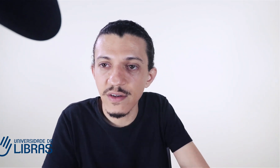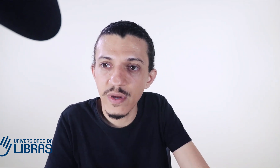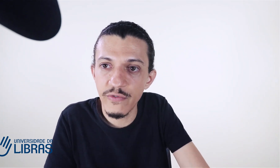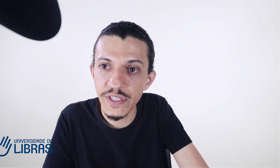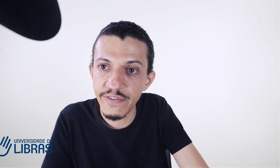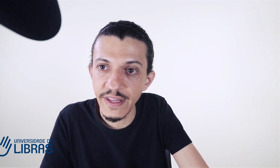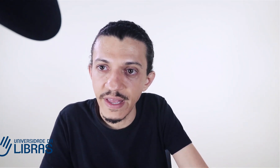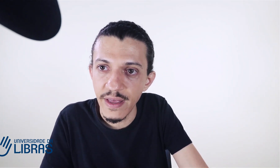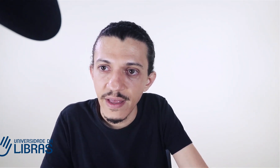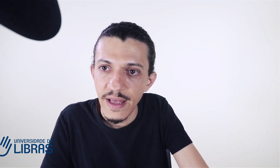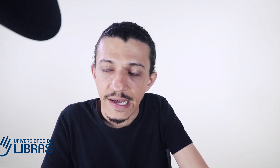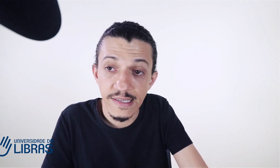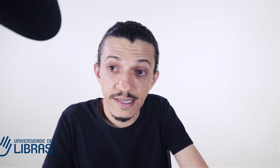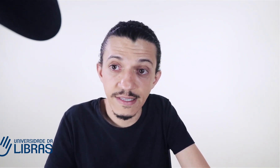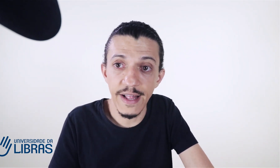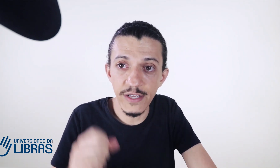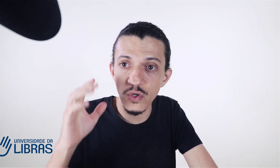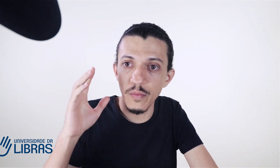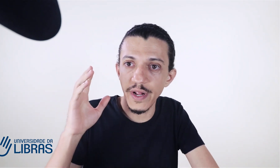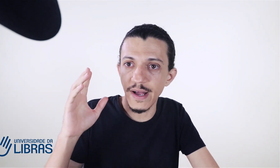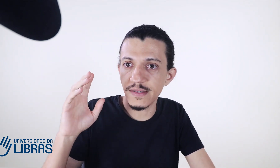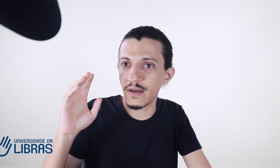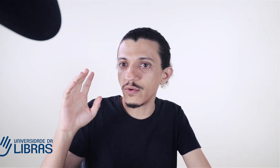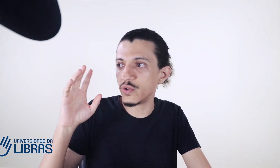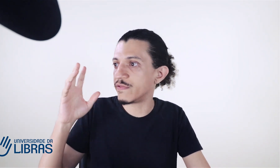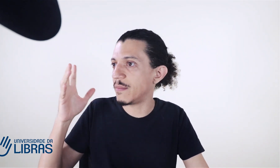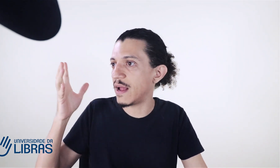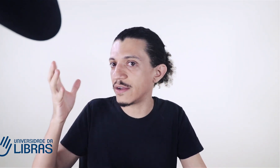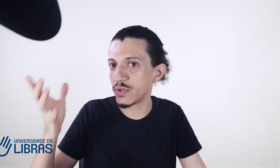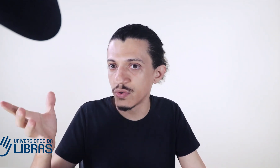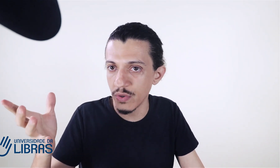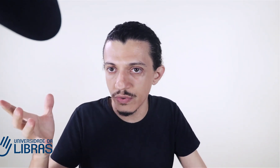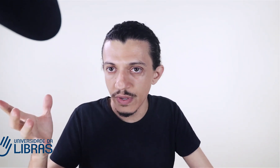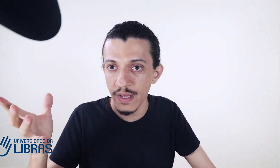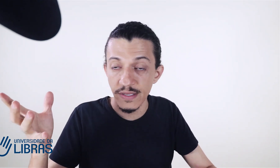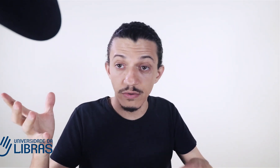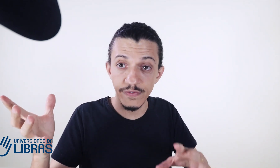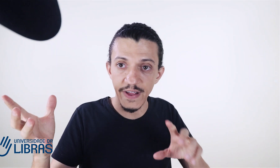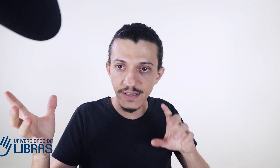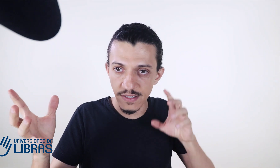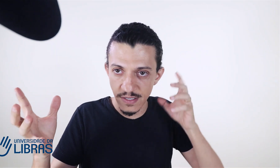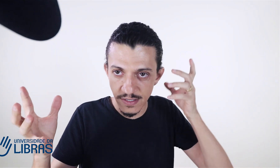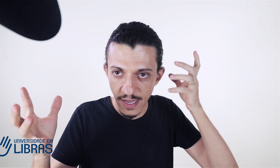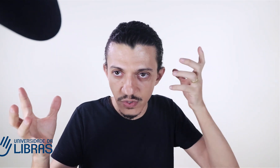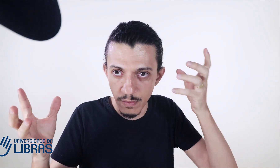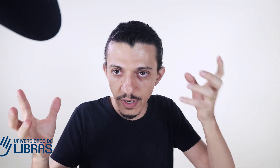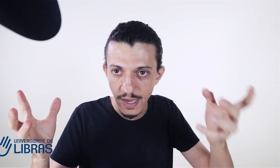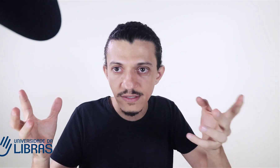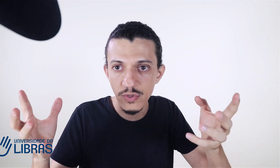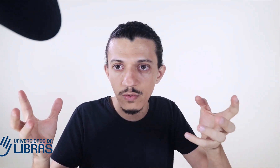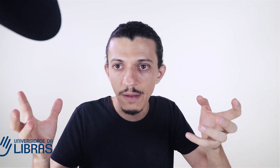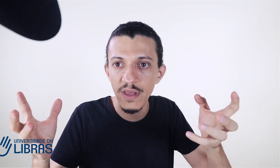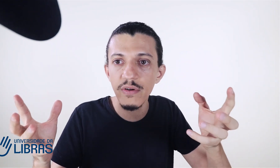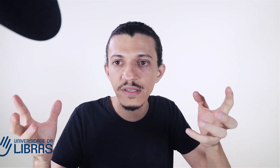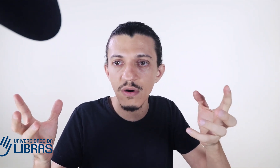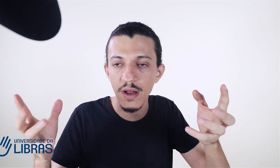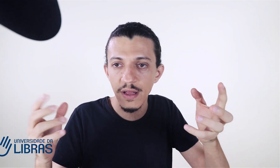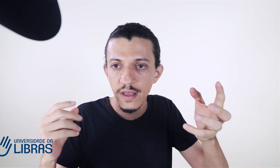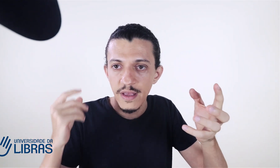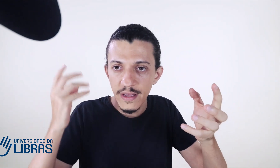que você vai ter. As necessidades de comunicação de um familiar de surdo são diferentes das necessidades de comunicação de um amigo na escola, que